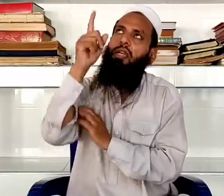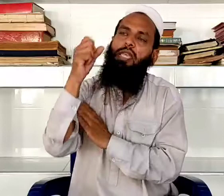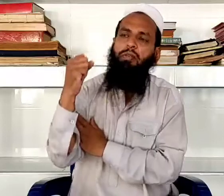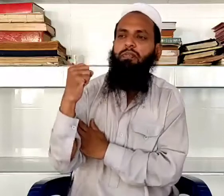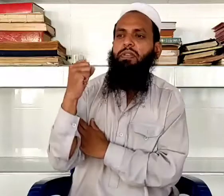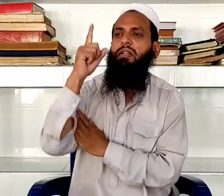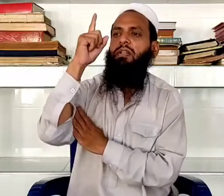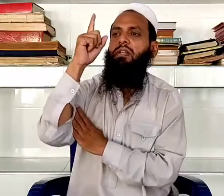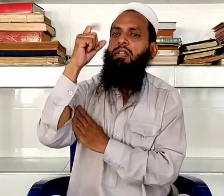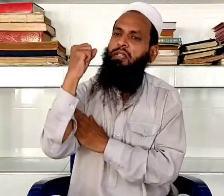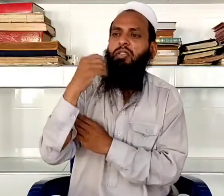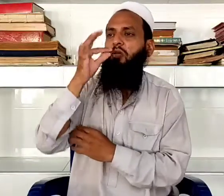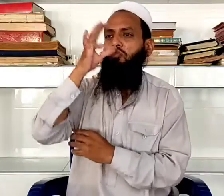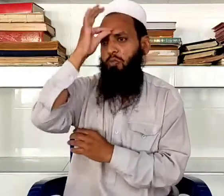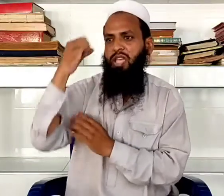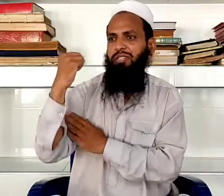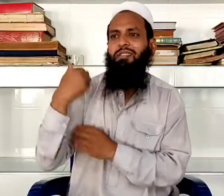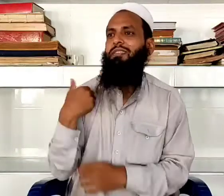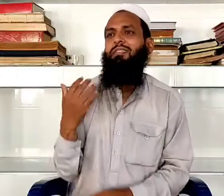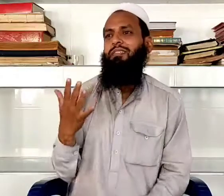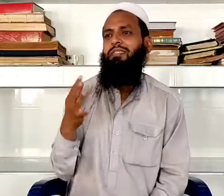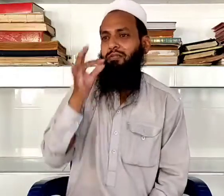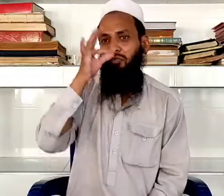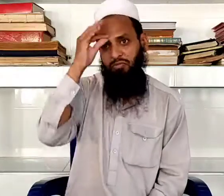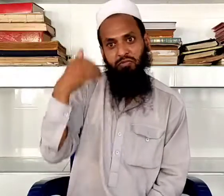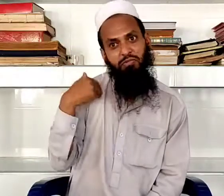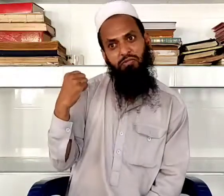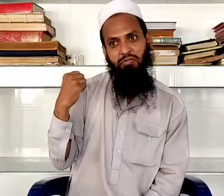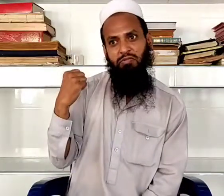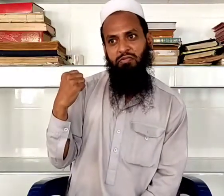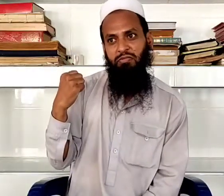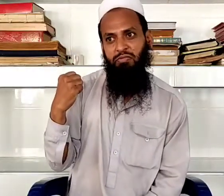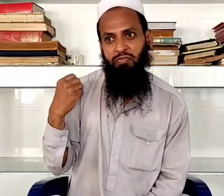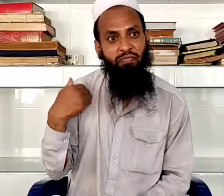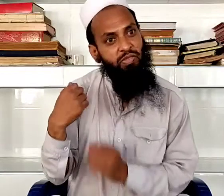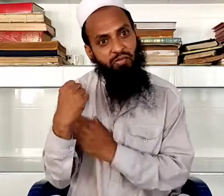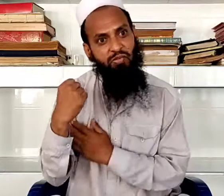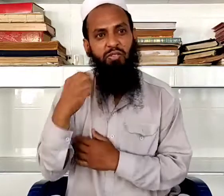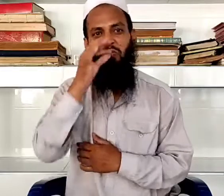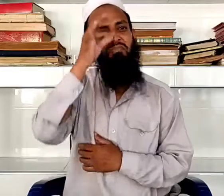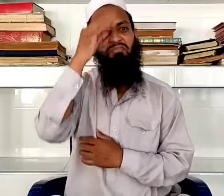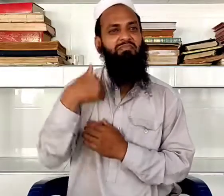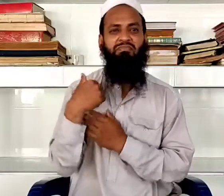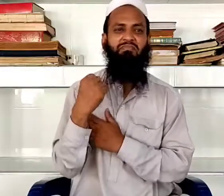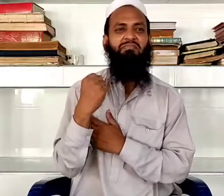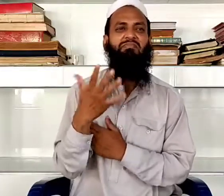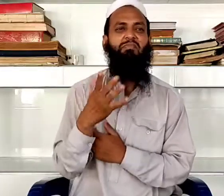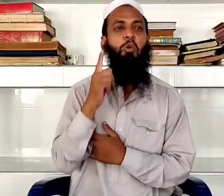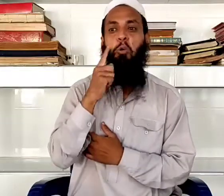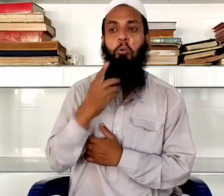ਇੱਕ ਬੇਟੇ ਦਾ ਨਾਮ ਮੁਹੰਮਦ ਅਸਦਰ ਬਿਨ ਅਲੀ ਹੈ। ਇਹ ਵੀ ਮੈਦਾਨੇ ਕਰਬਲਾ ਦੇ ਅੰਦਰ ਜਨਾਬੇ ਸੈਯਦਨਾ ਹਜ਼ਰਤ ਹੁਸੈਨ ਰਜ਼ੀ